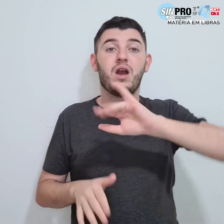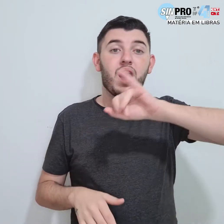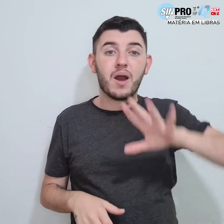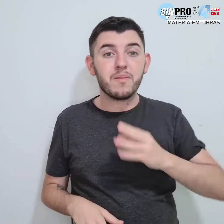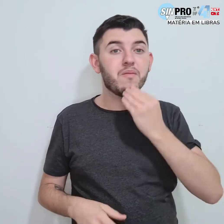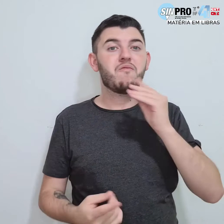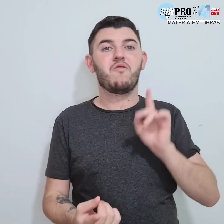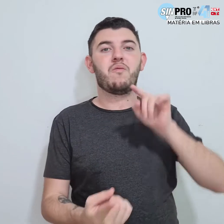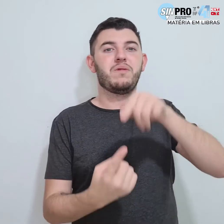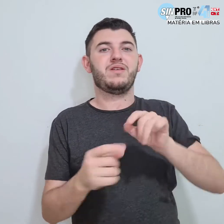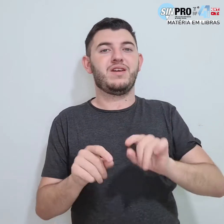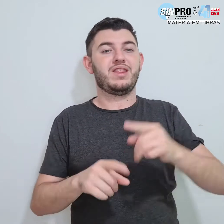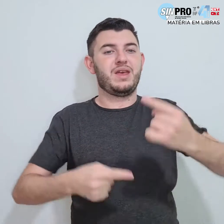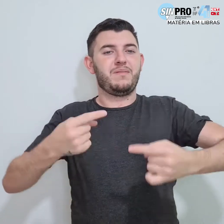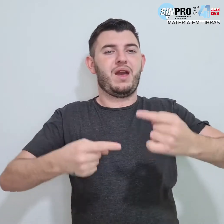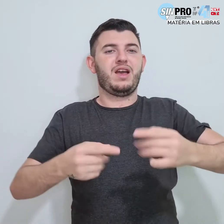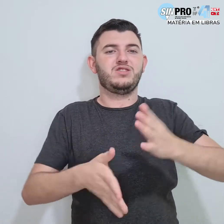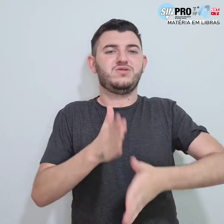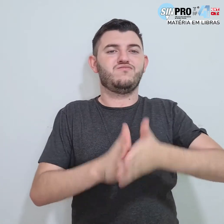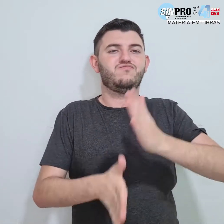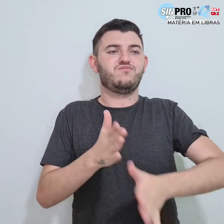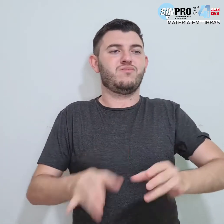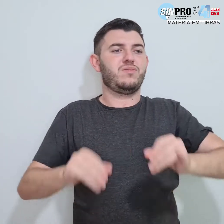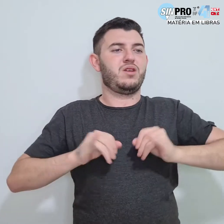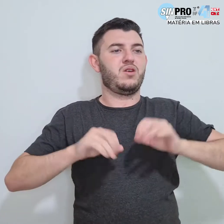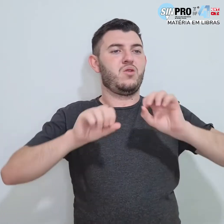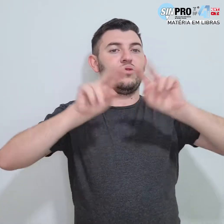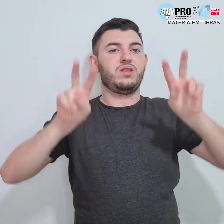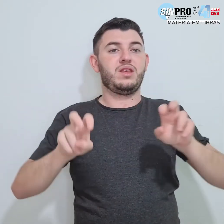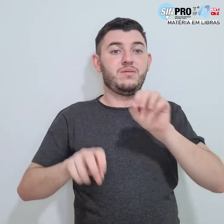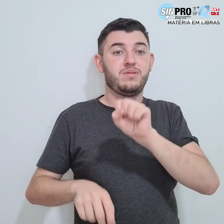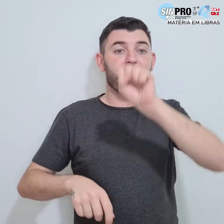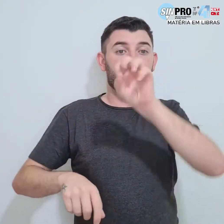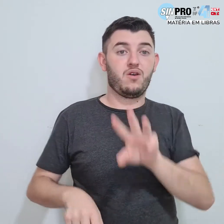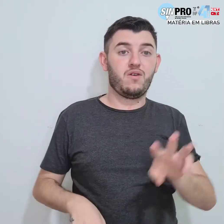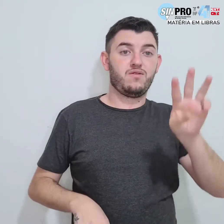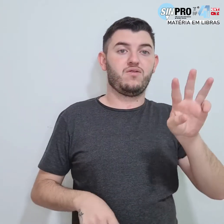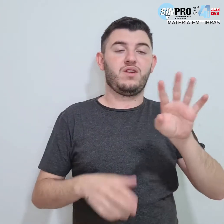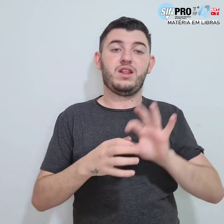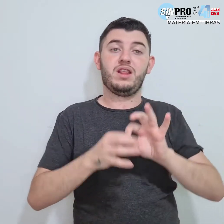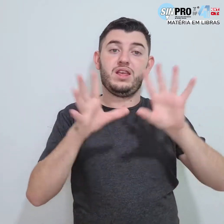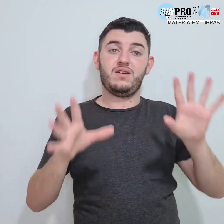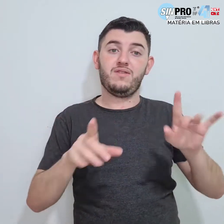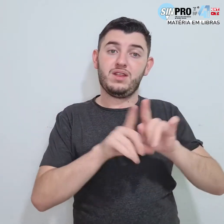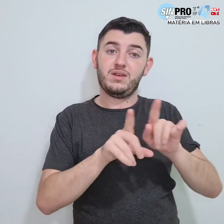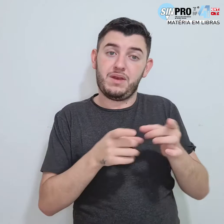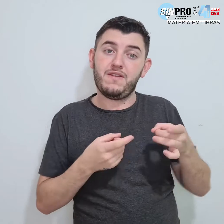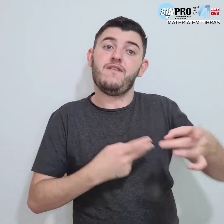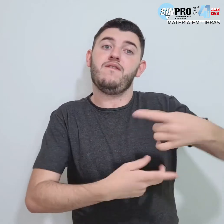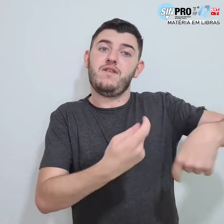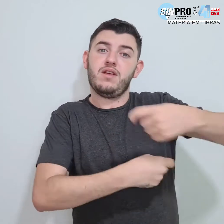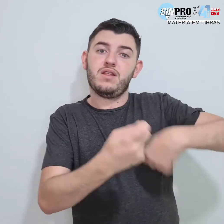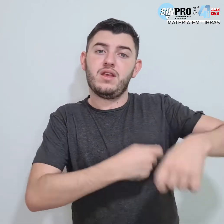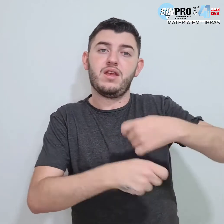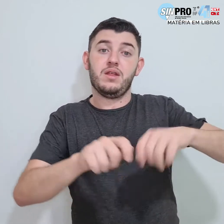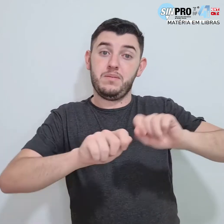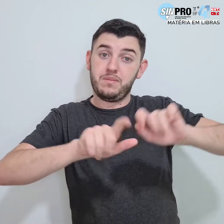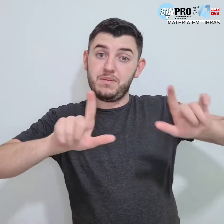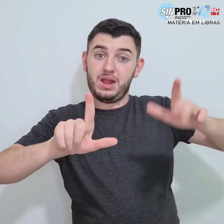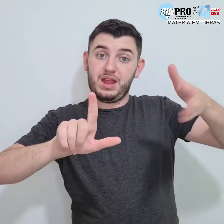se abster do debate de softwares livres e empurrar plataformas privadas como intermediárias do